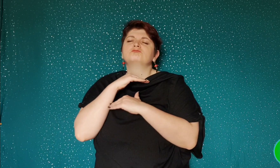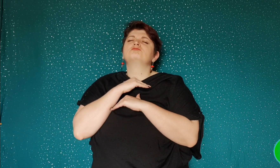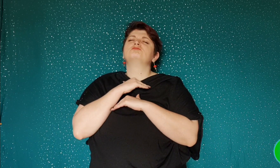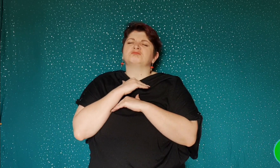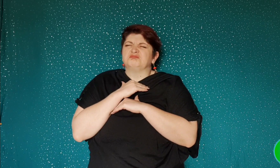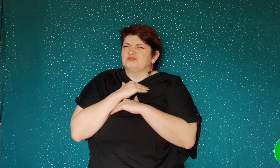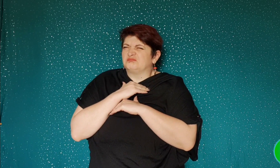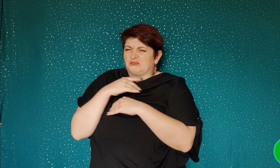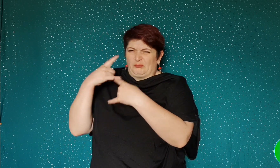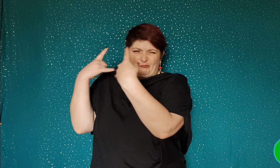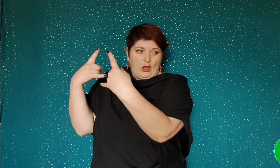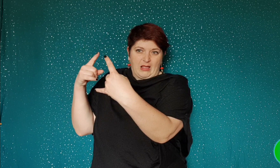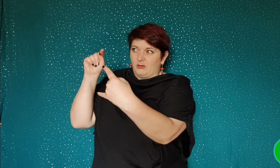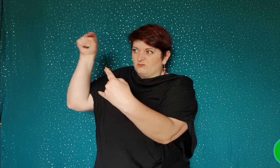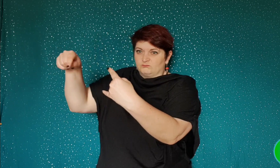Mais ensuite,